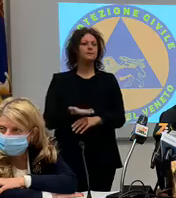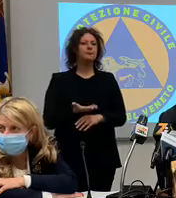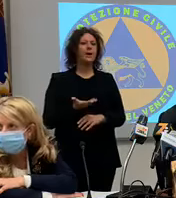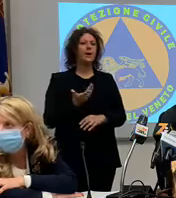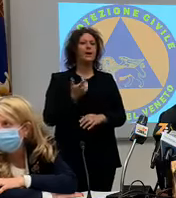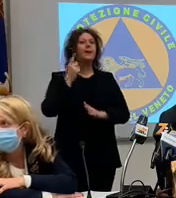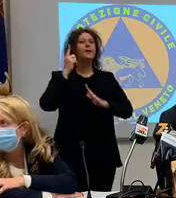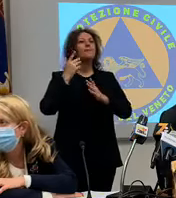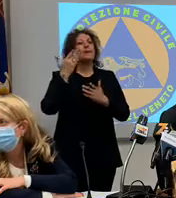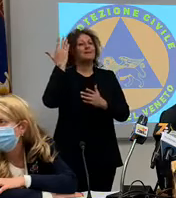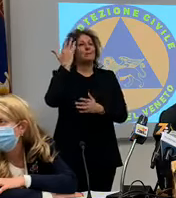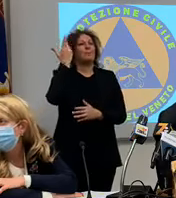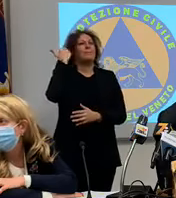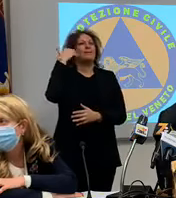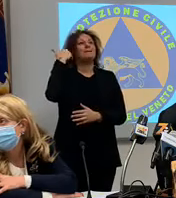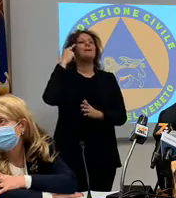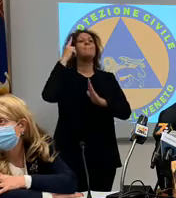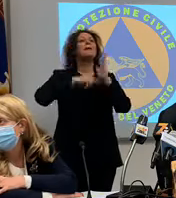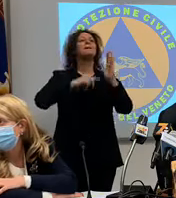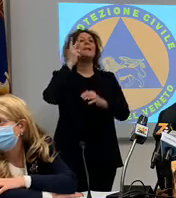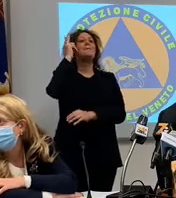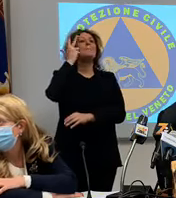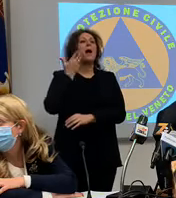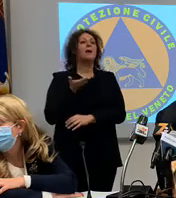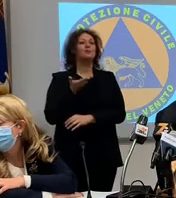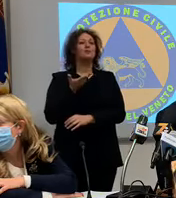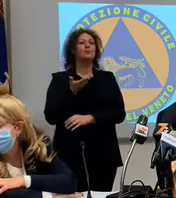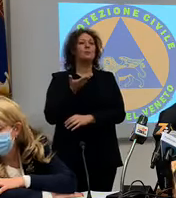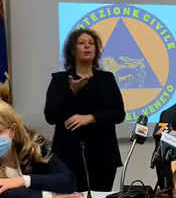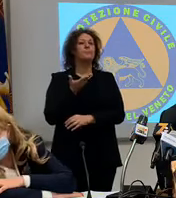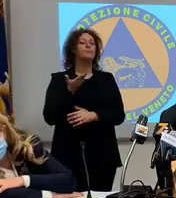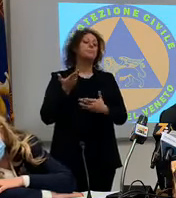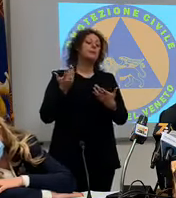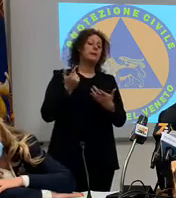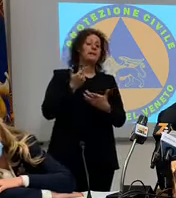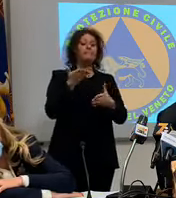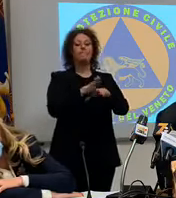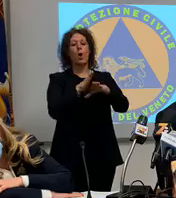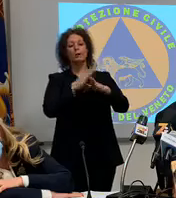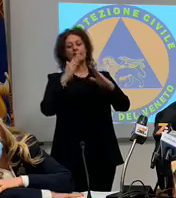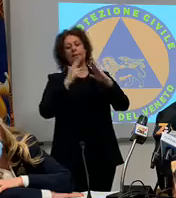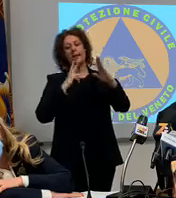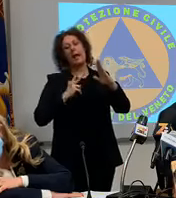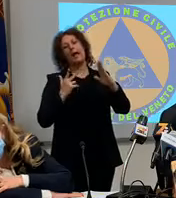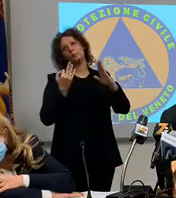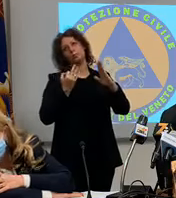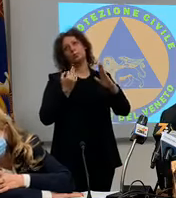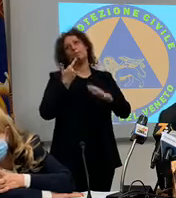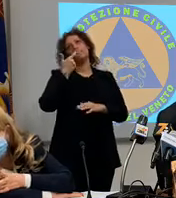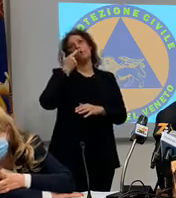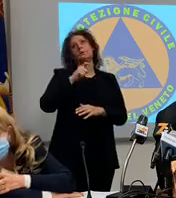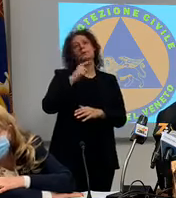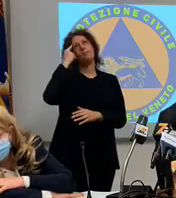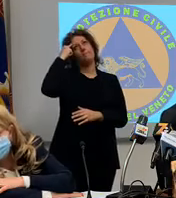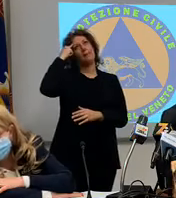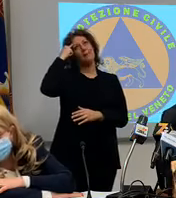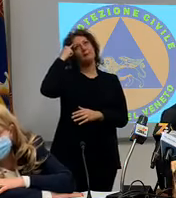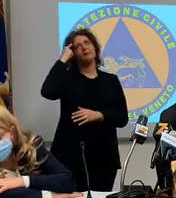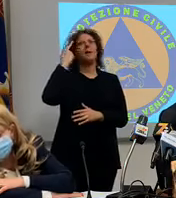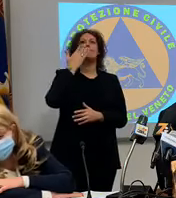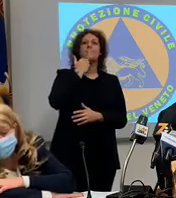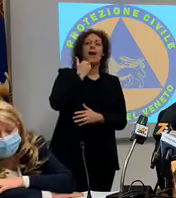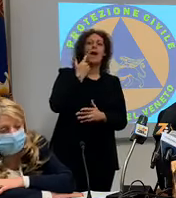giustificavo il dato che era minore dicendo non c'erano i dispositivi perché mancavano all'inizio non